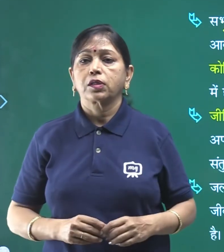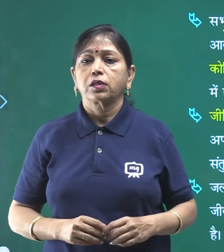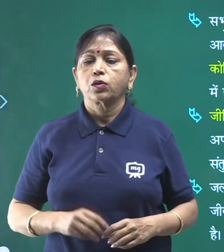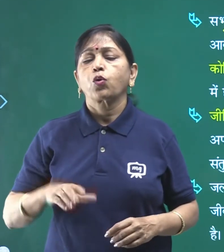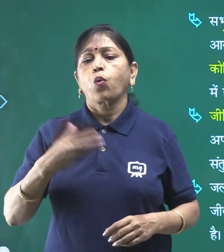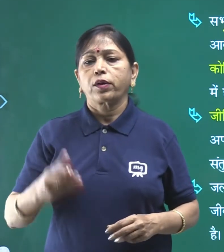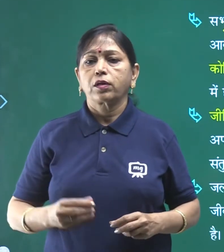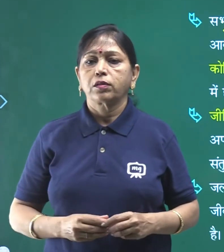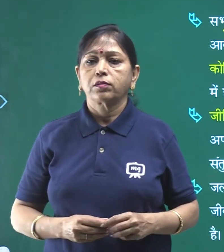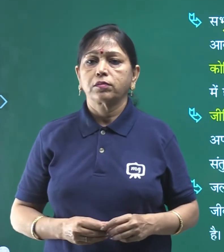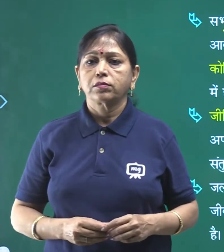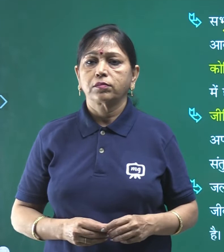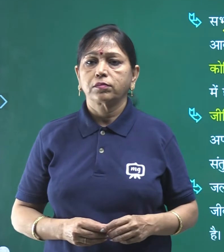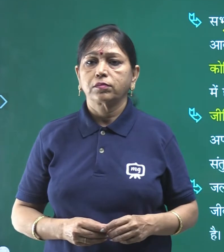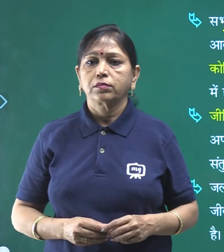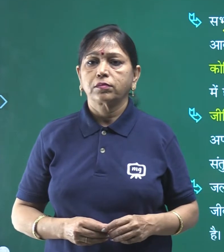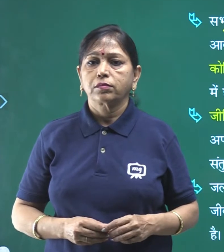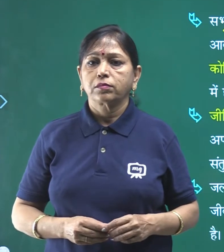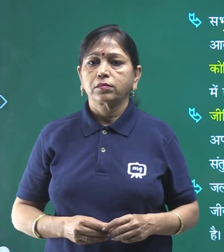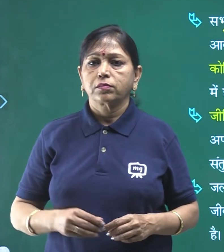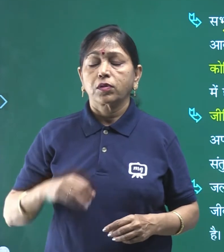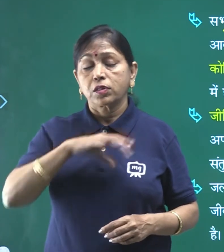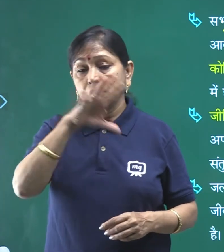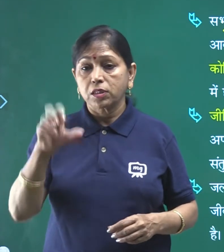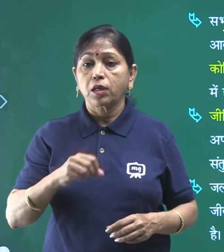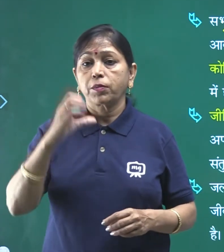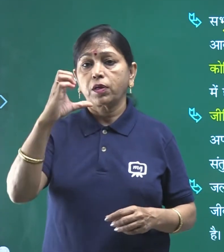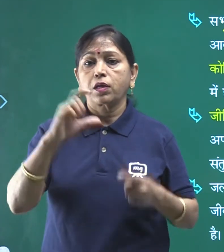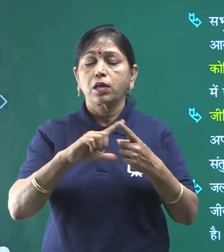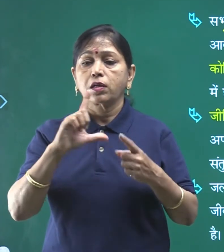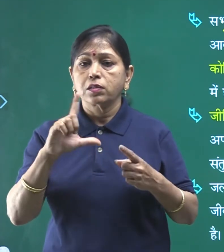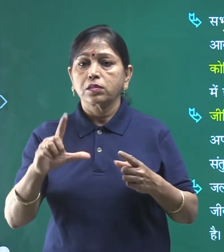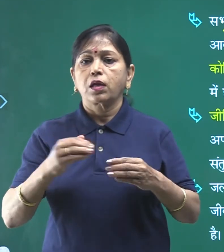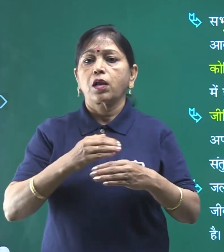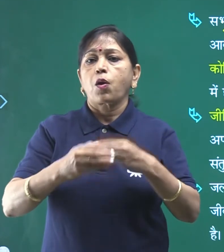है क्योंकि सभी को की प्रक्रिया है वो